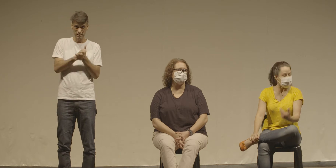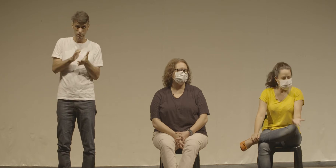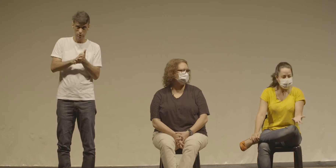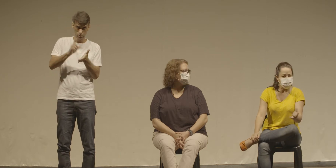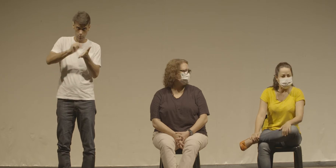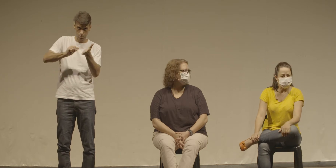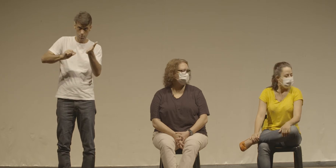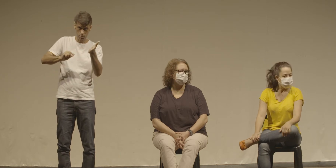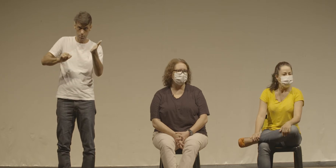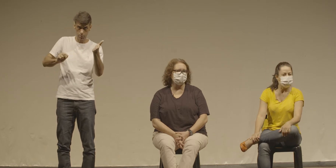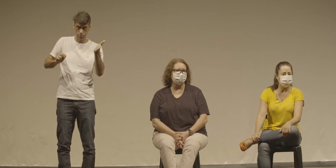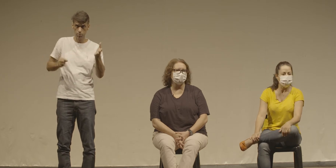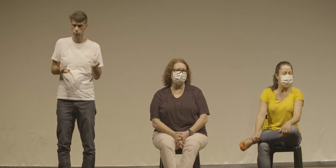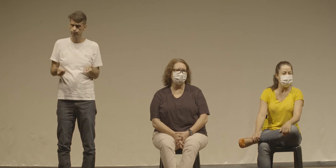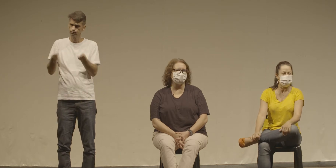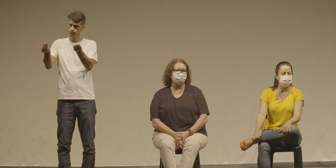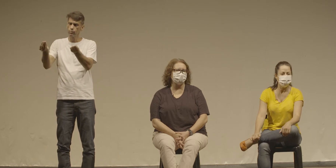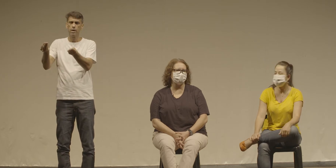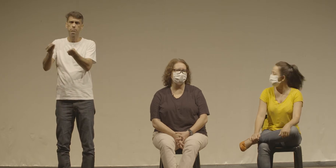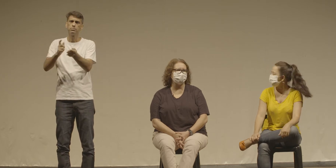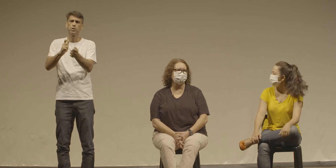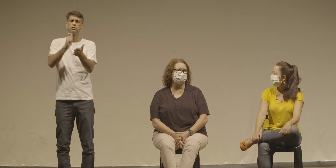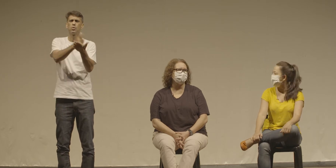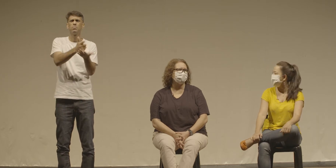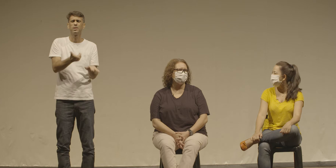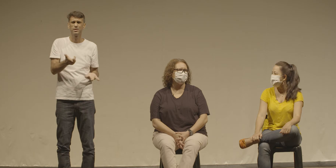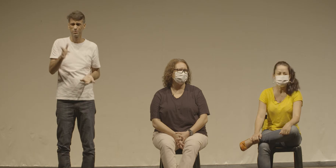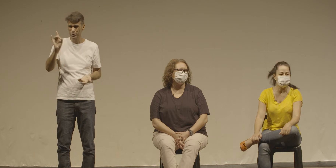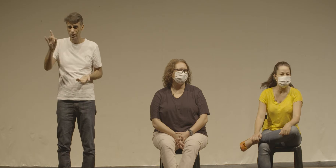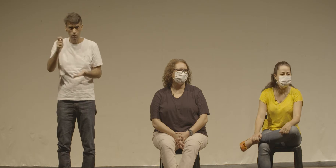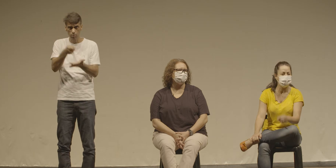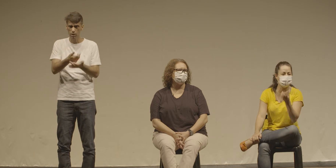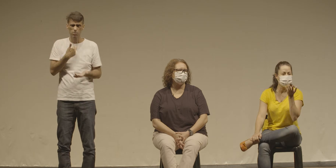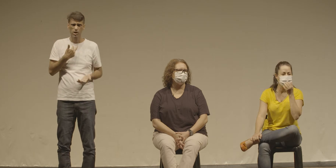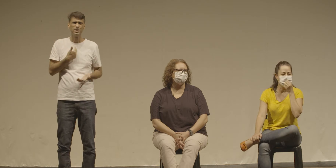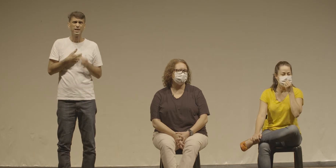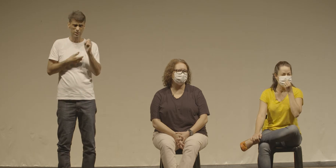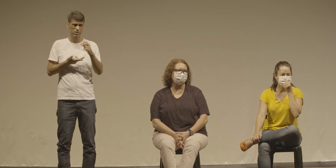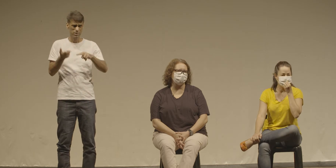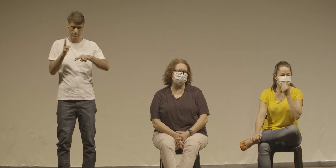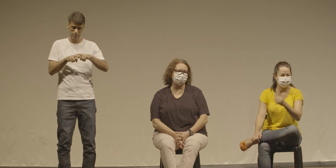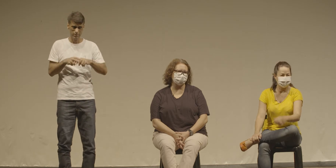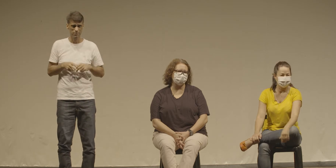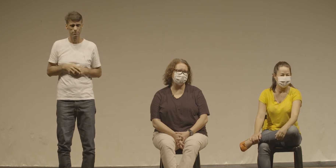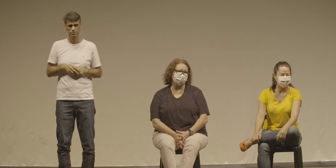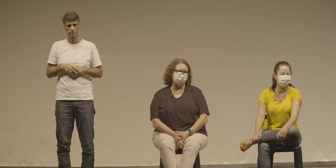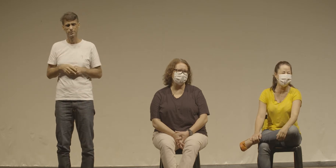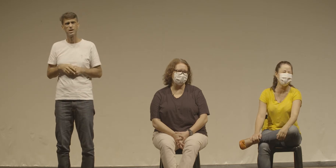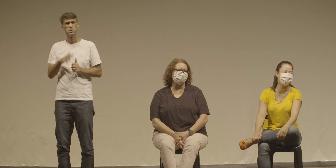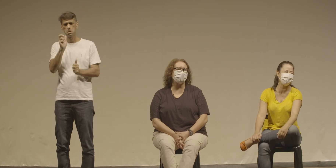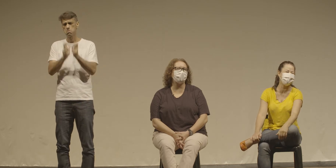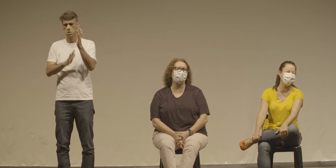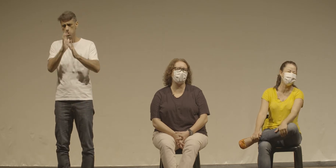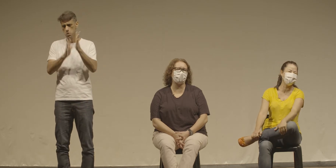Eu estava presa mesmo. Eu sinceramente, eu não estaria aqui para fazer filme, porque... Não, eu teria sido queimada na fogueira das